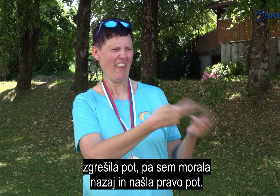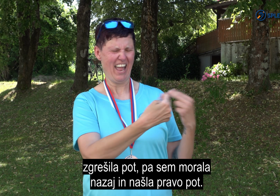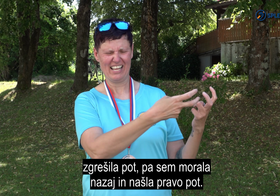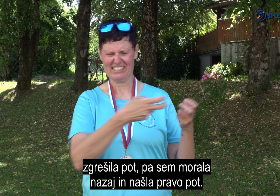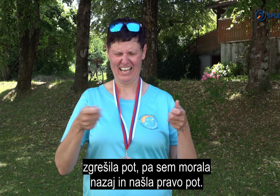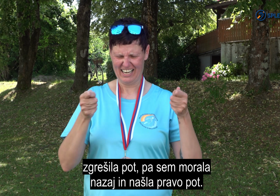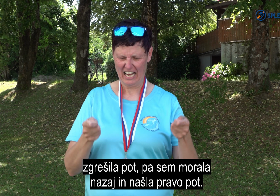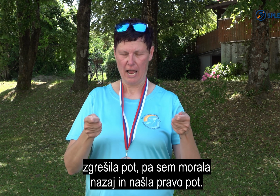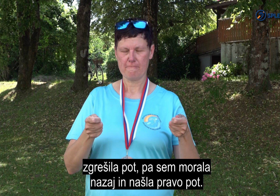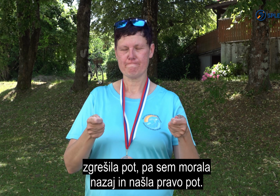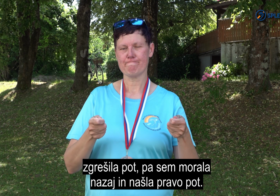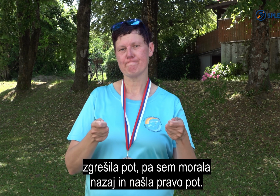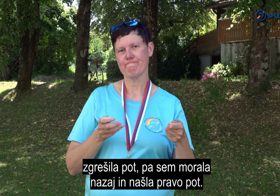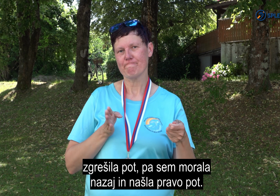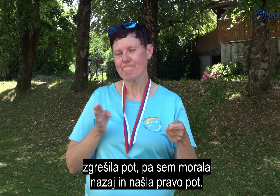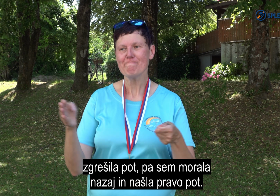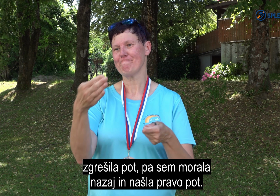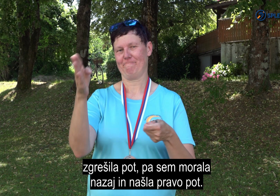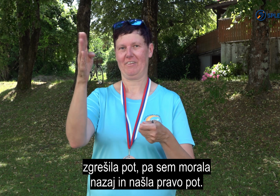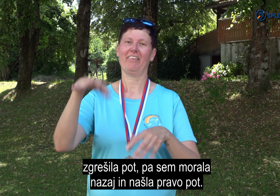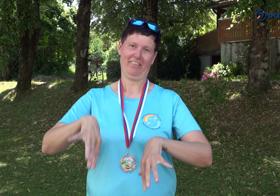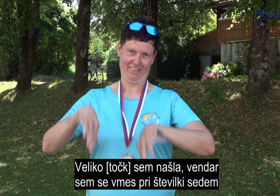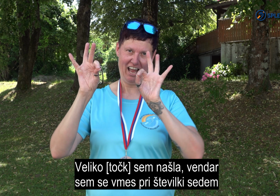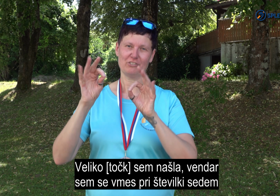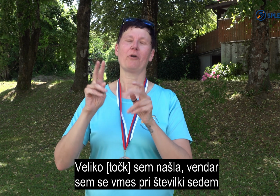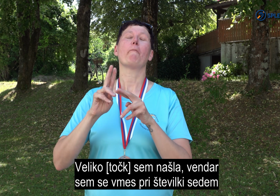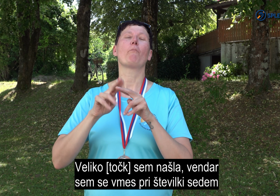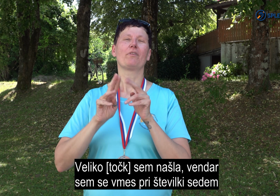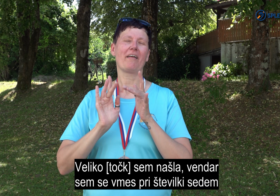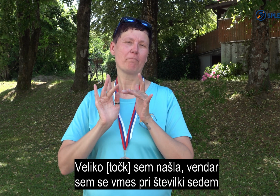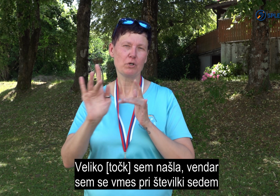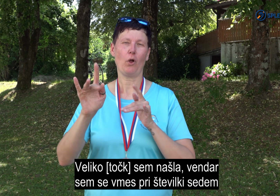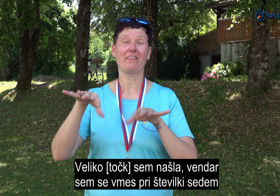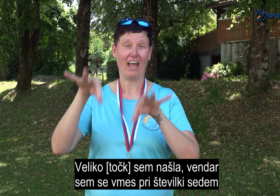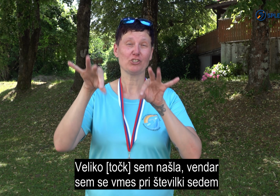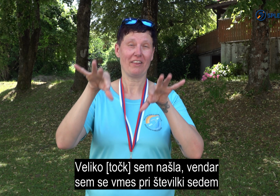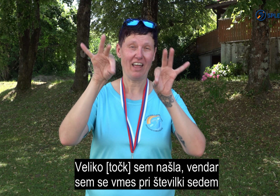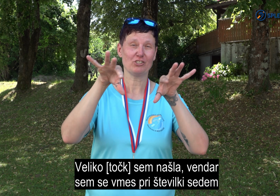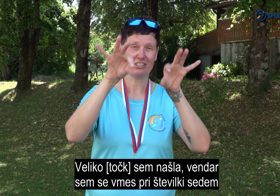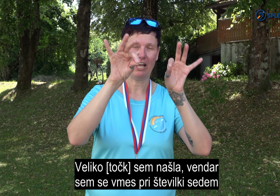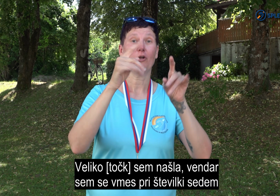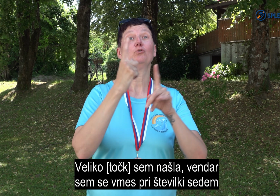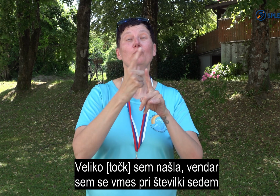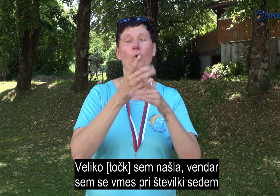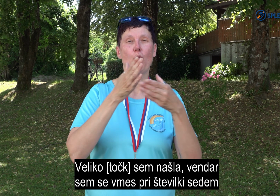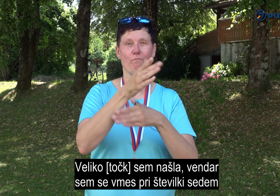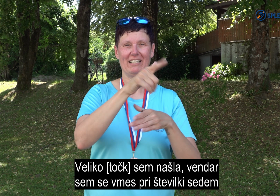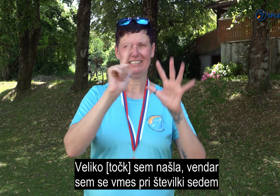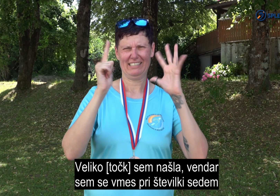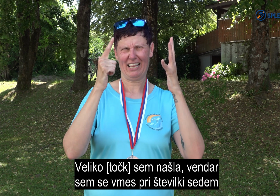zgrešila pot, pa sem morala nazaj in našla pravo pot. Veliko točk sem našla, vendar sem se vmes pri